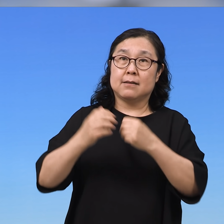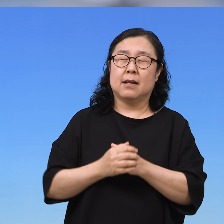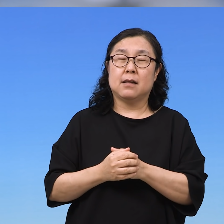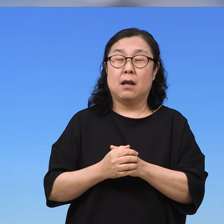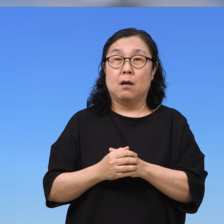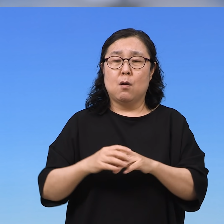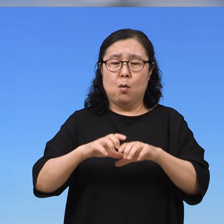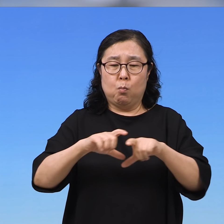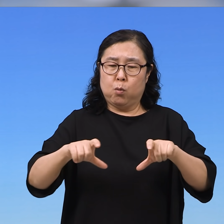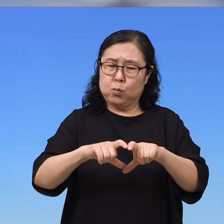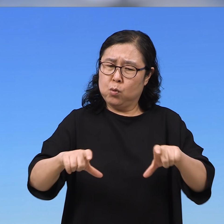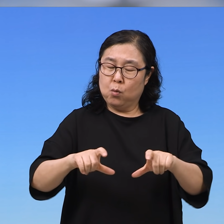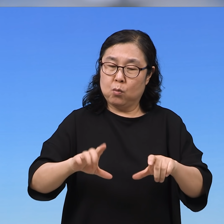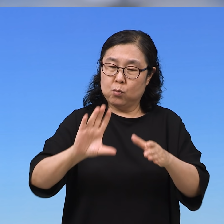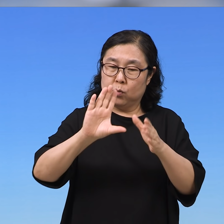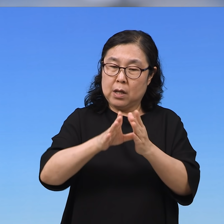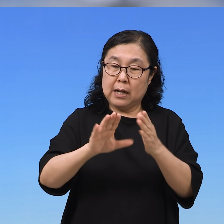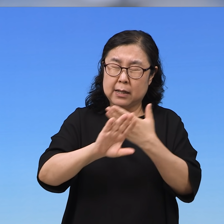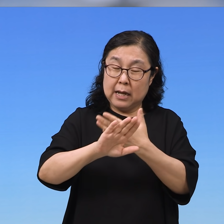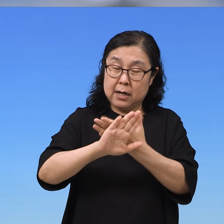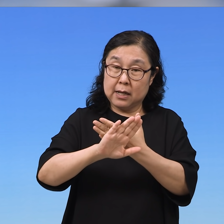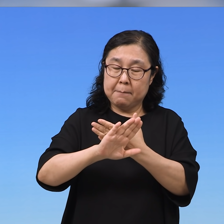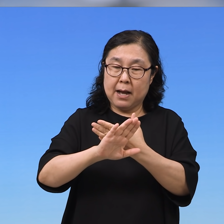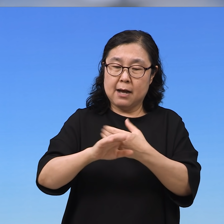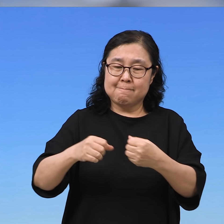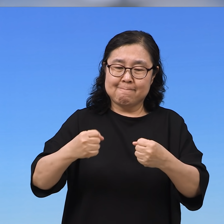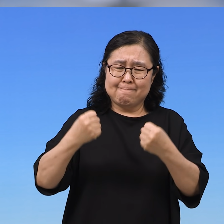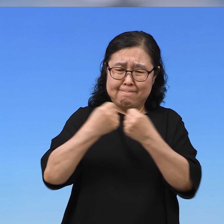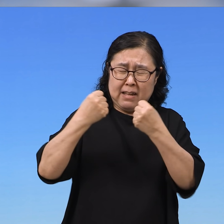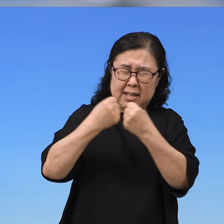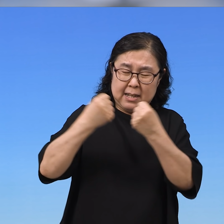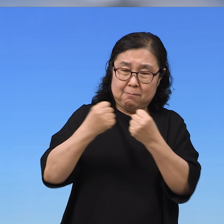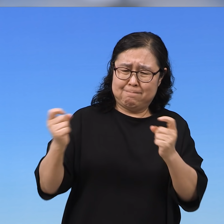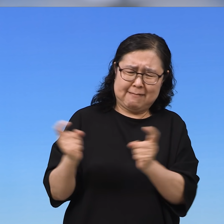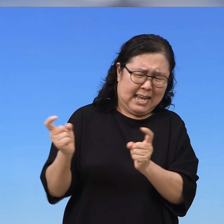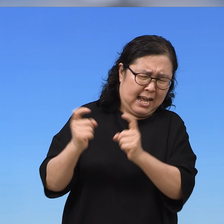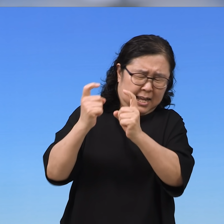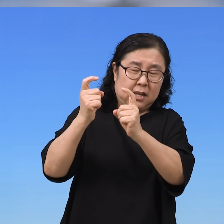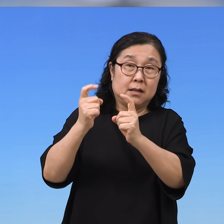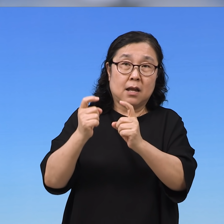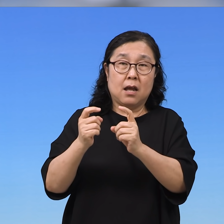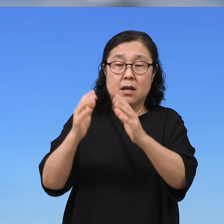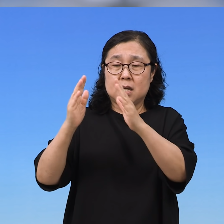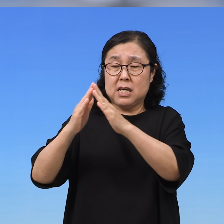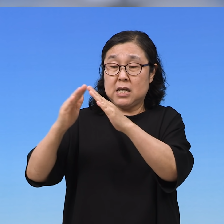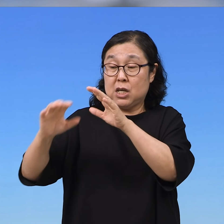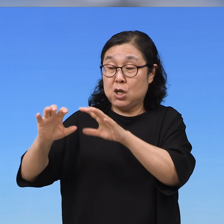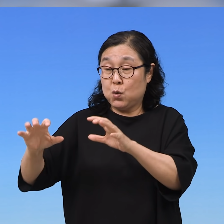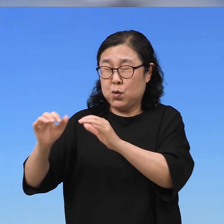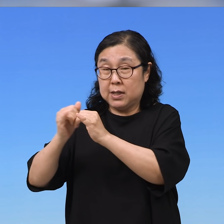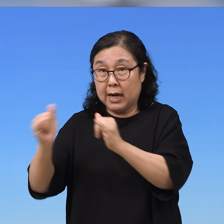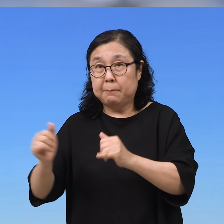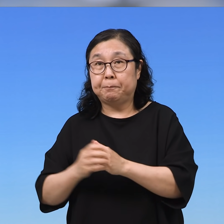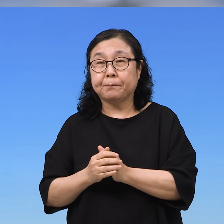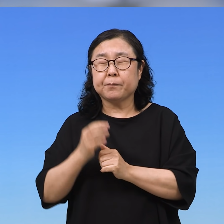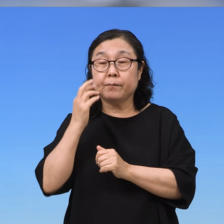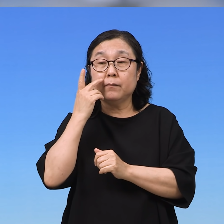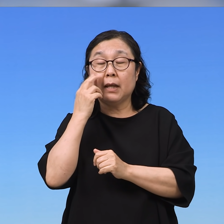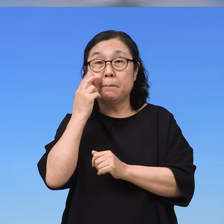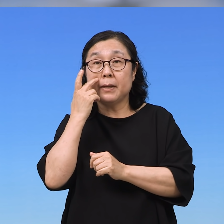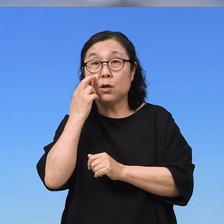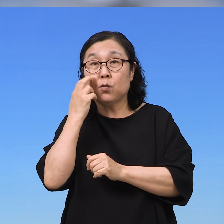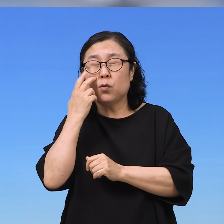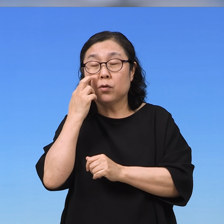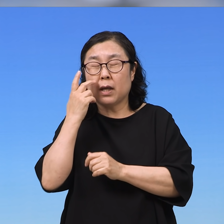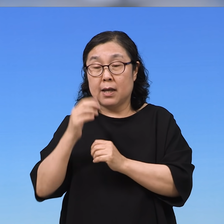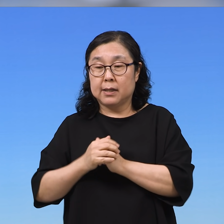이게 평상시와 다르게 어마어마하게 이제 싸우고 막 다투고 그래가지고요, 인근에 있는 지금 미국은